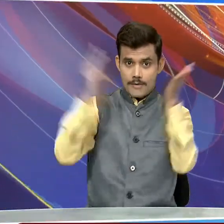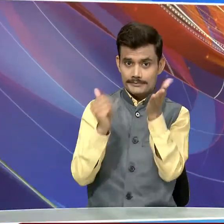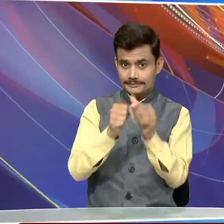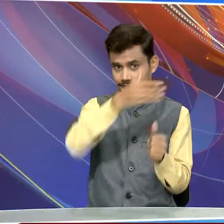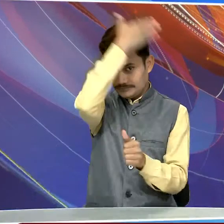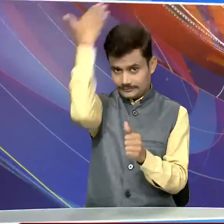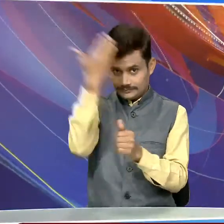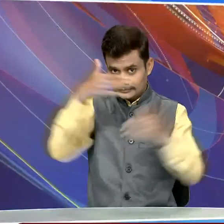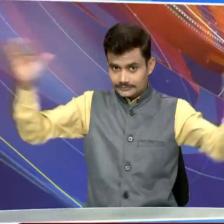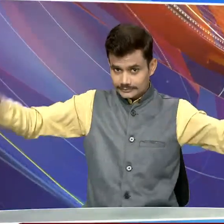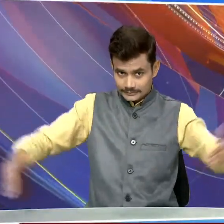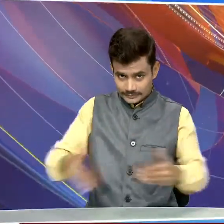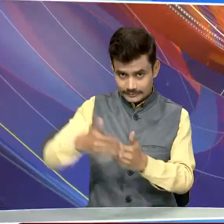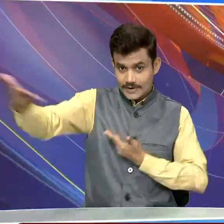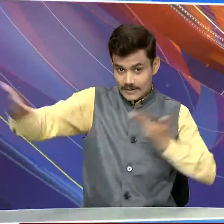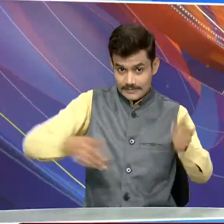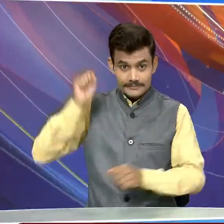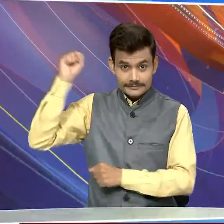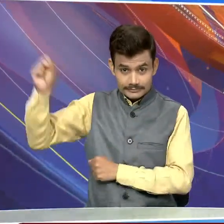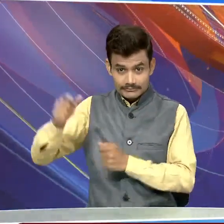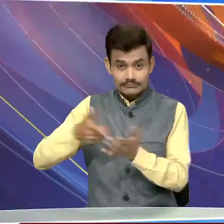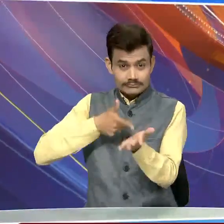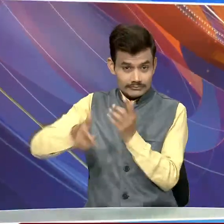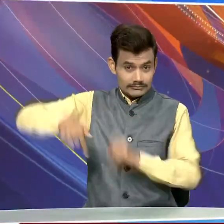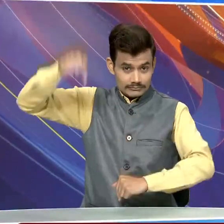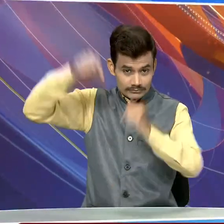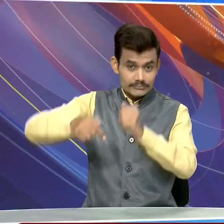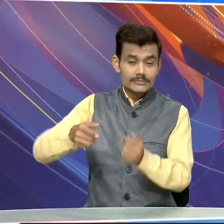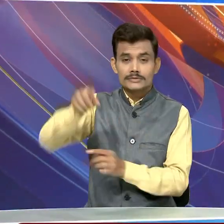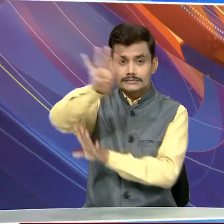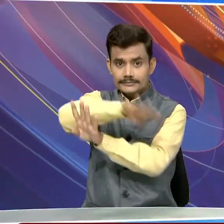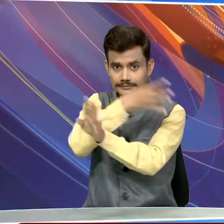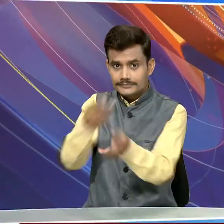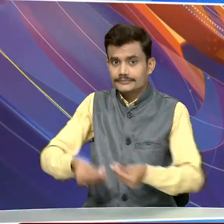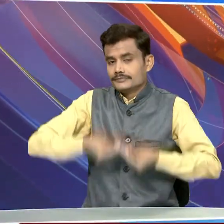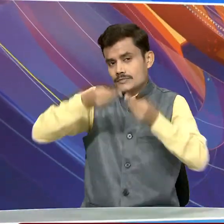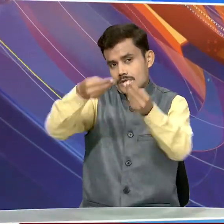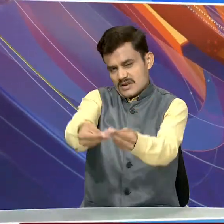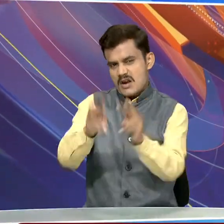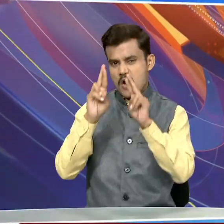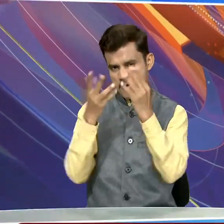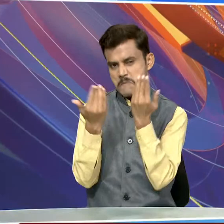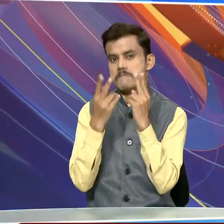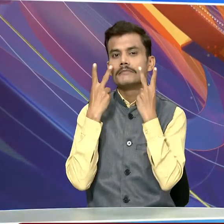मुलाकात। बंगाल के पंचायत चुनाव पर सौंप सकते हैं रिपोर्ट।